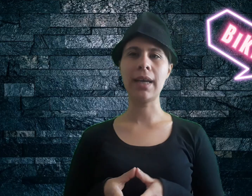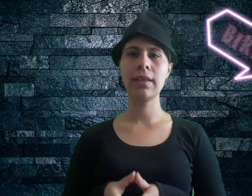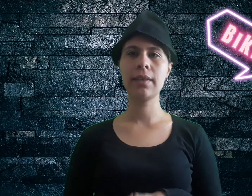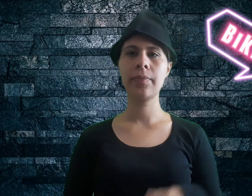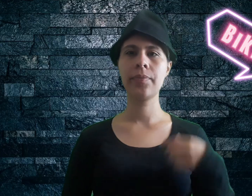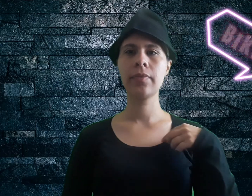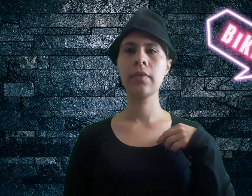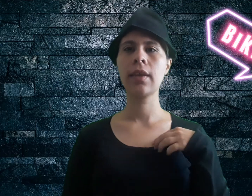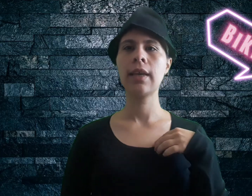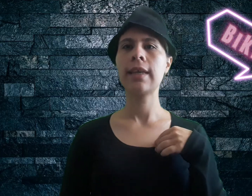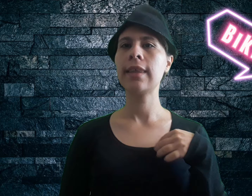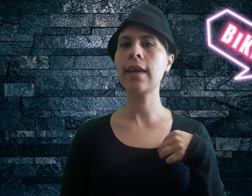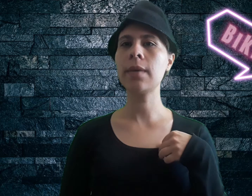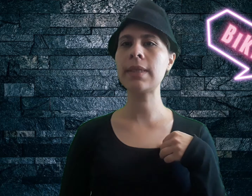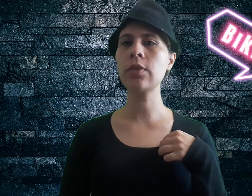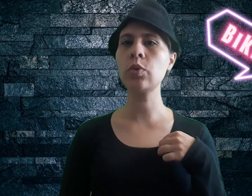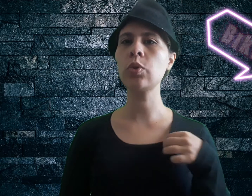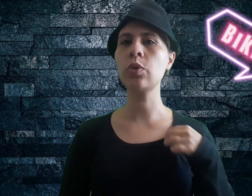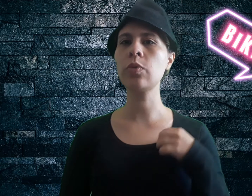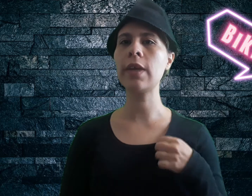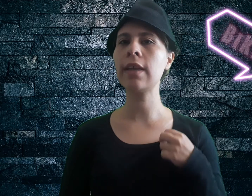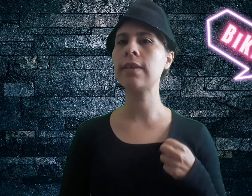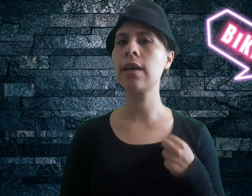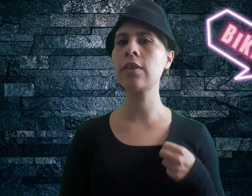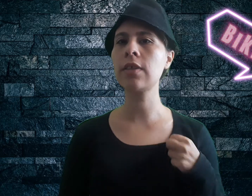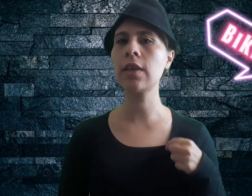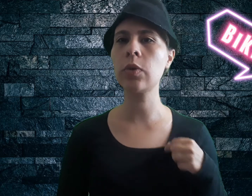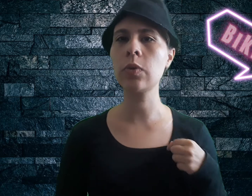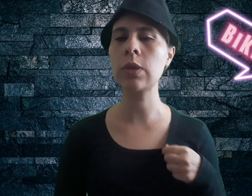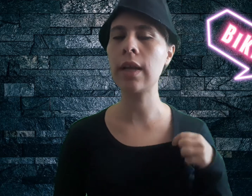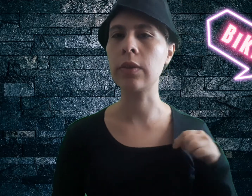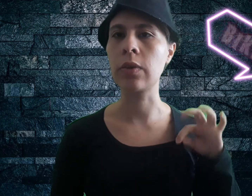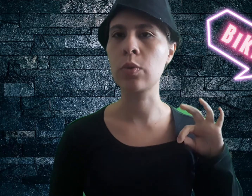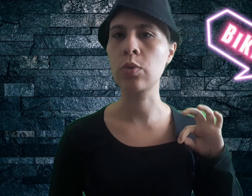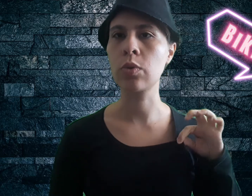yakmak. Yakamızı tutuyoruz ve aşağı doğru sallıyoruz.